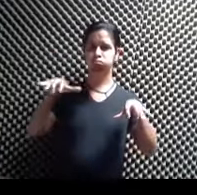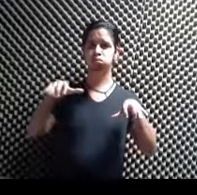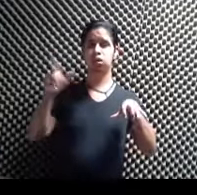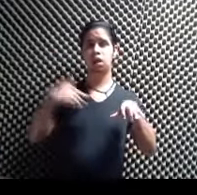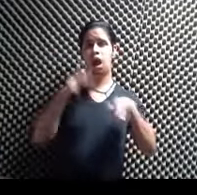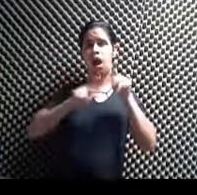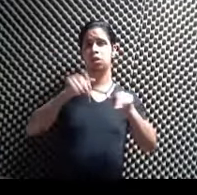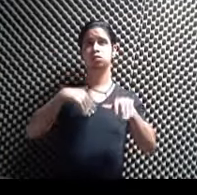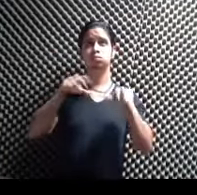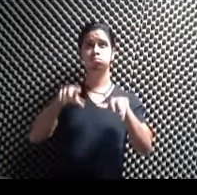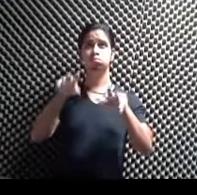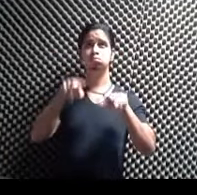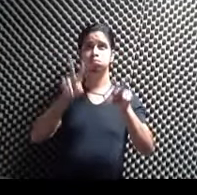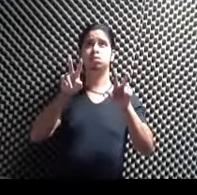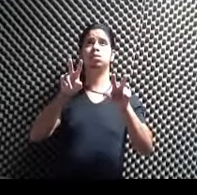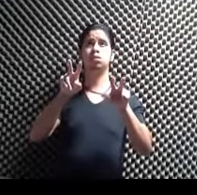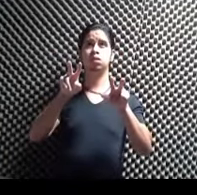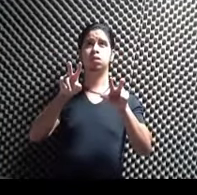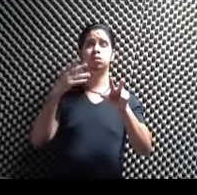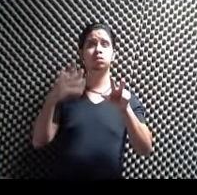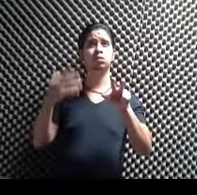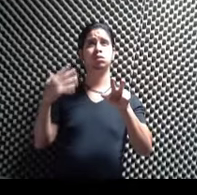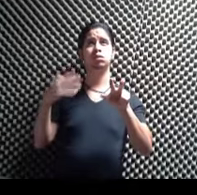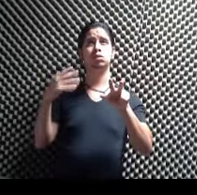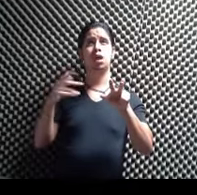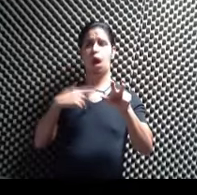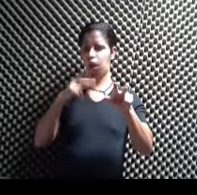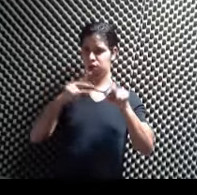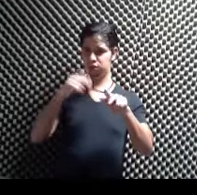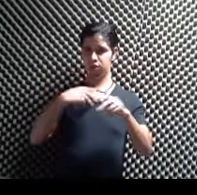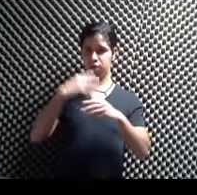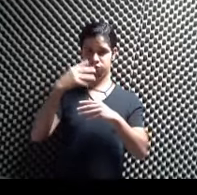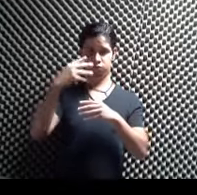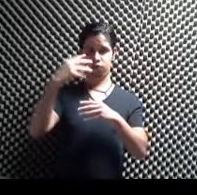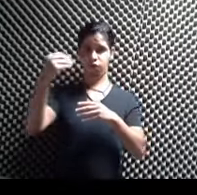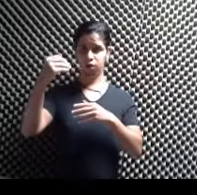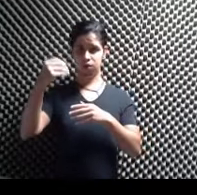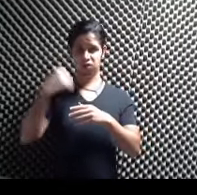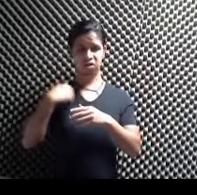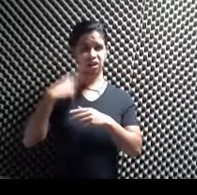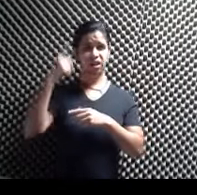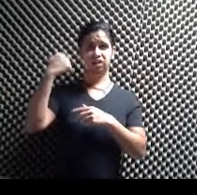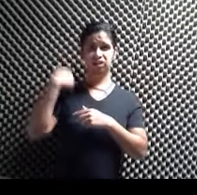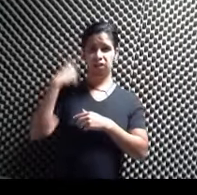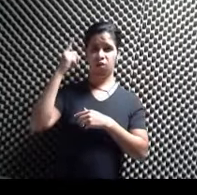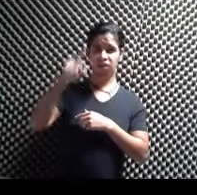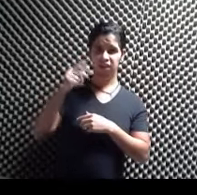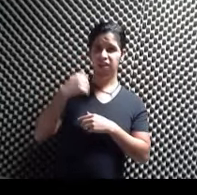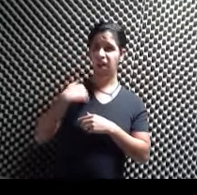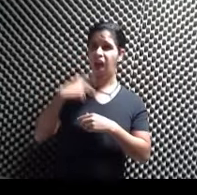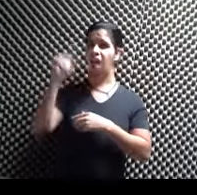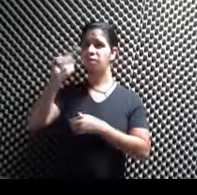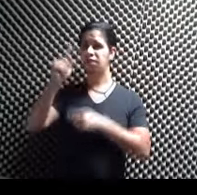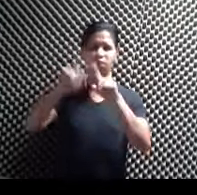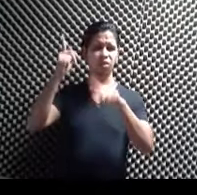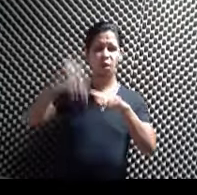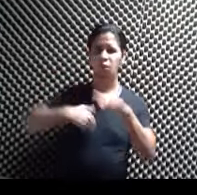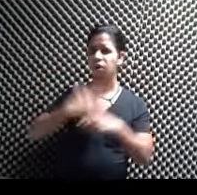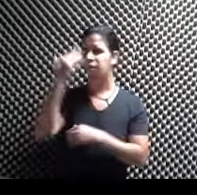gente salió, que había veces, me dice gente que estaba afuera, que salían señoras diciendo, tengo que ir al baño, no puedo de la risa, porque estaban